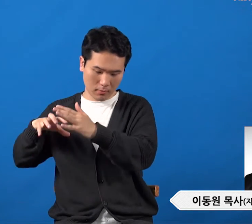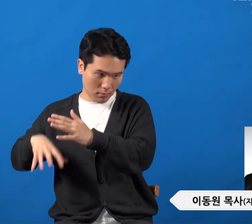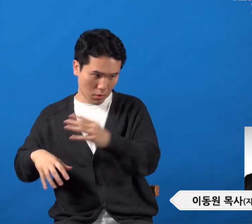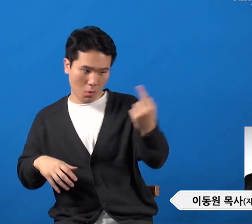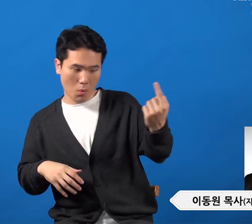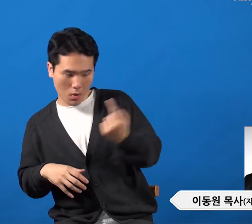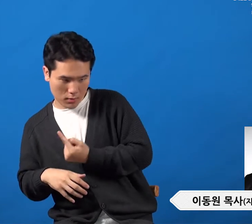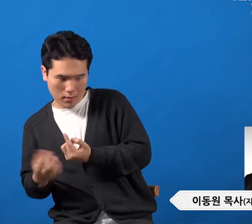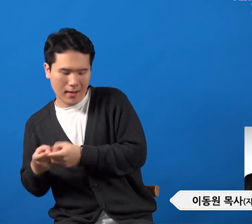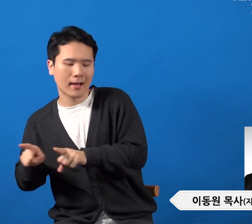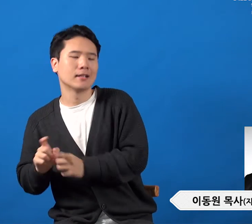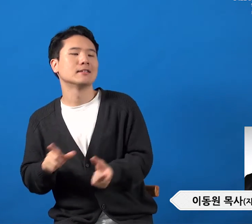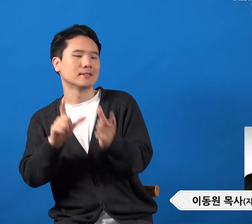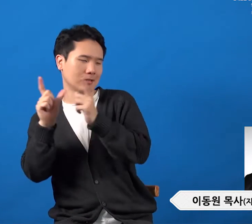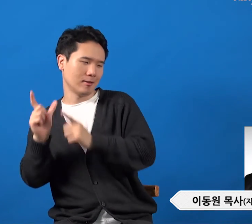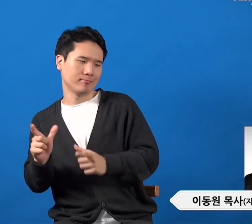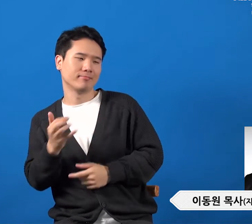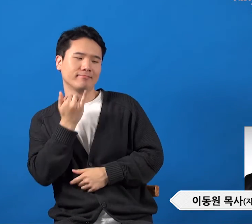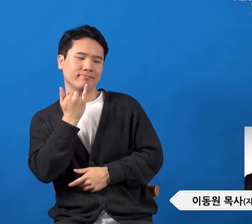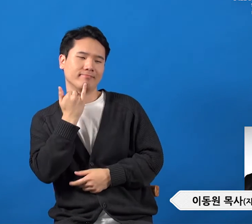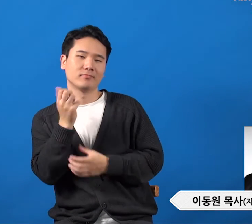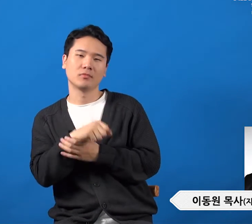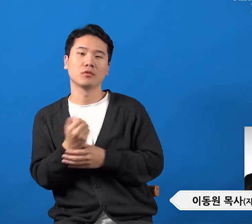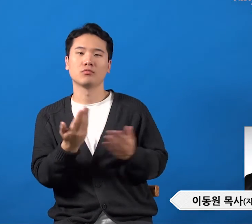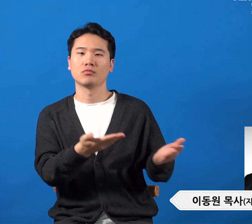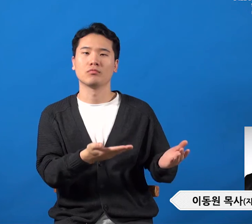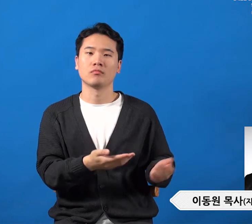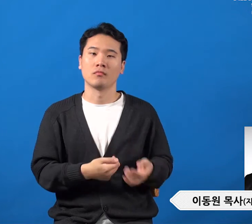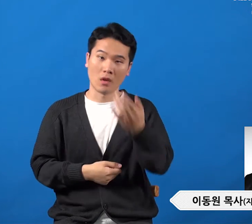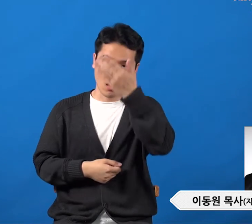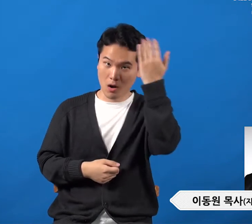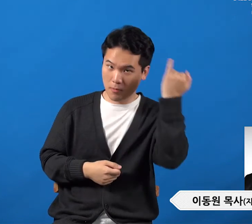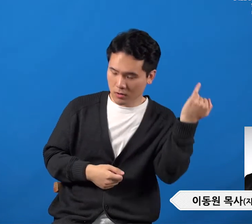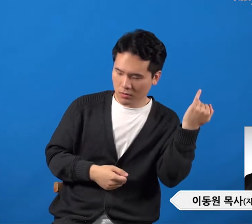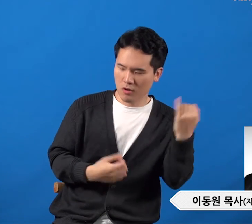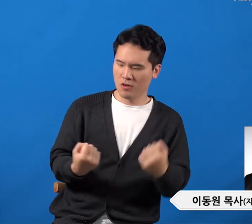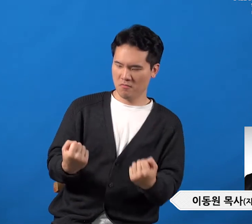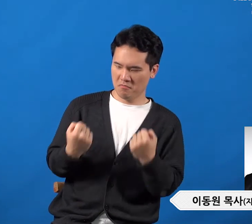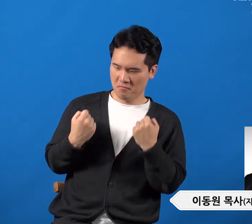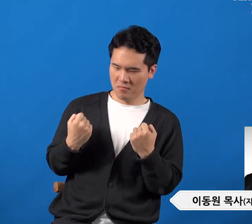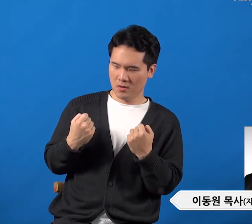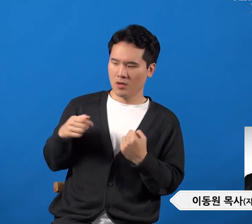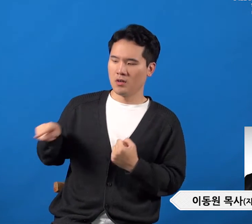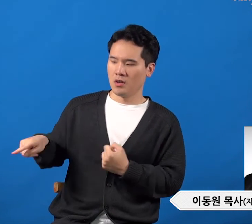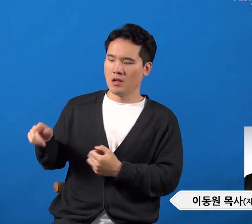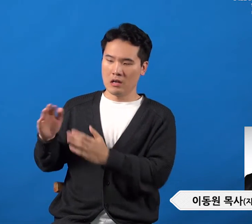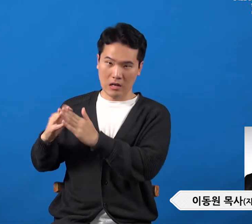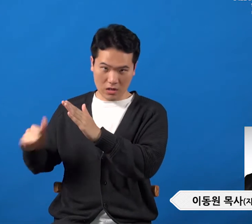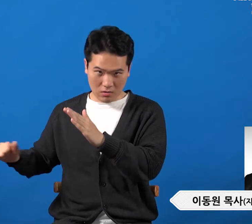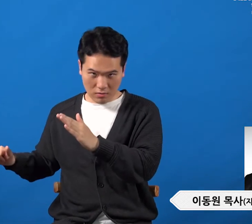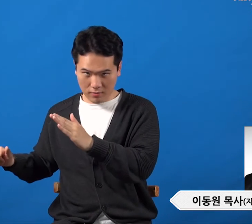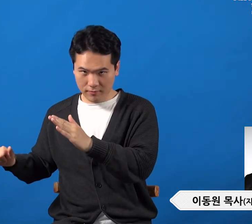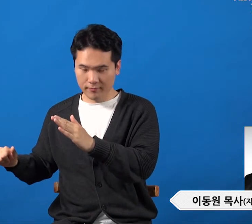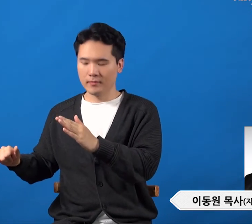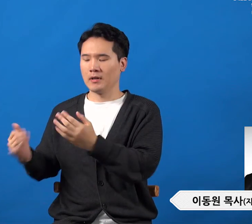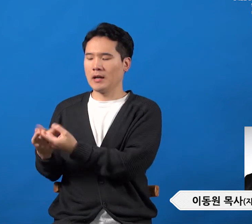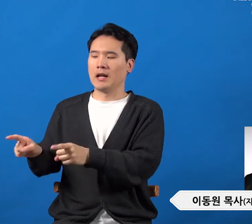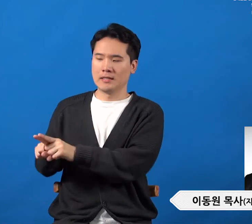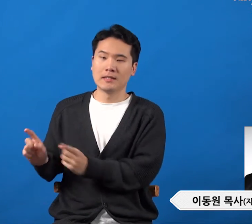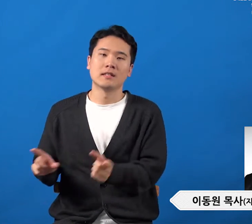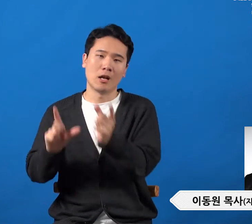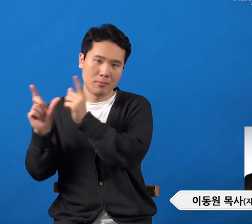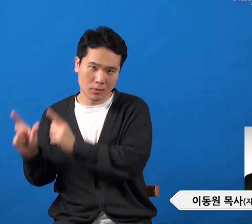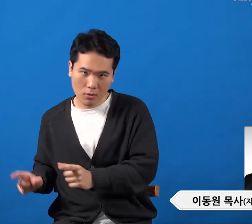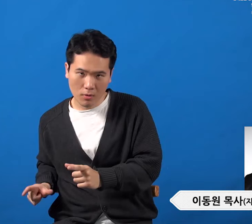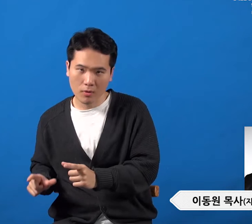같이 사시죠. 이 할머니는 건강하고 활력 있게 그 가정에 축복을 끼치면서 여러